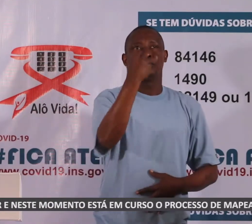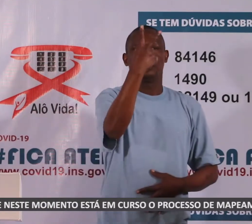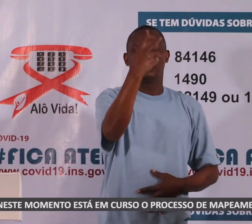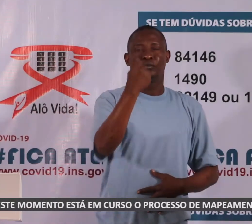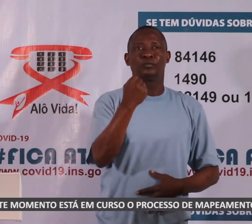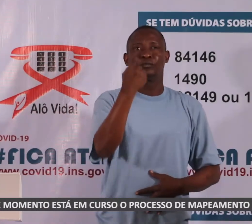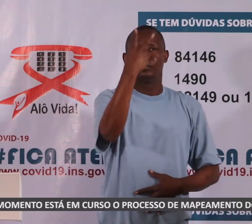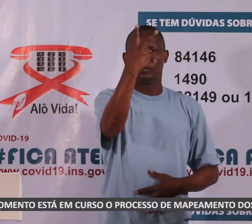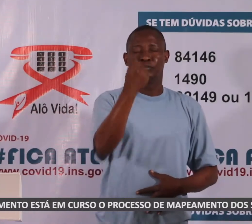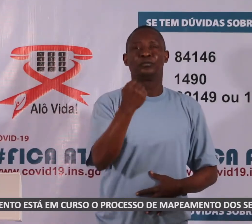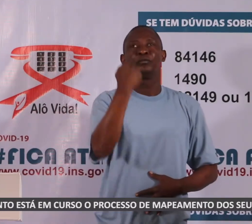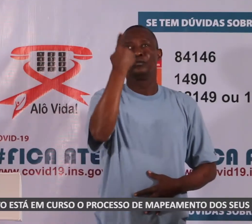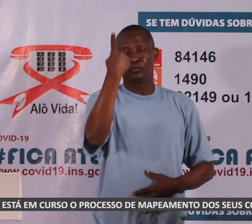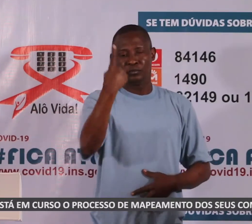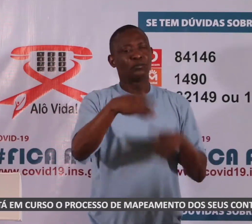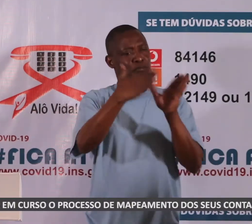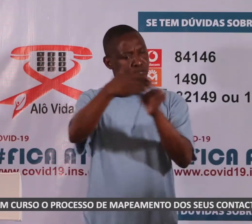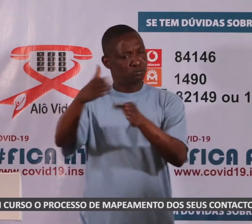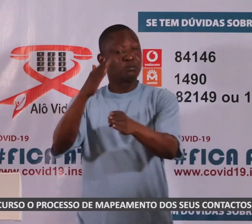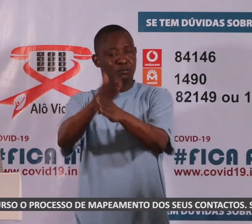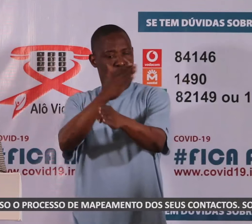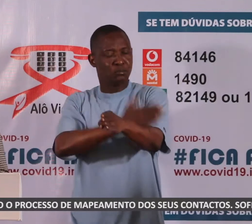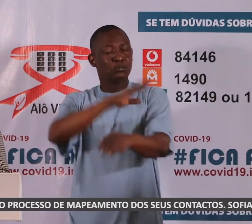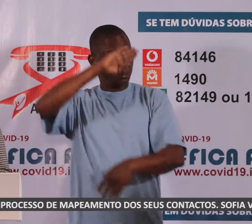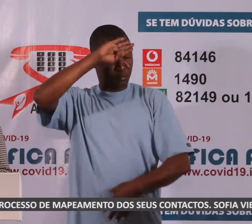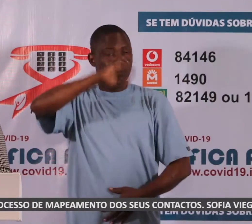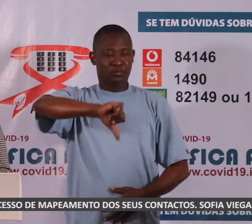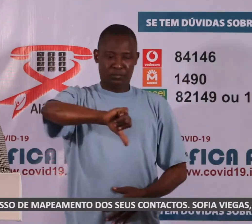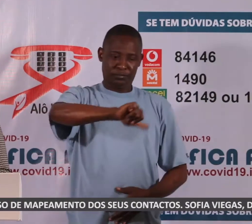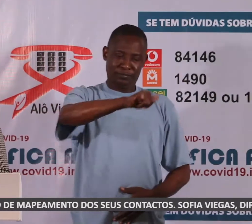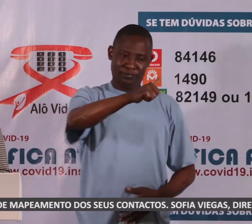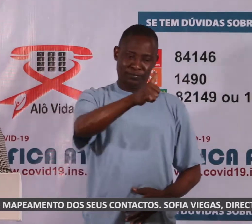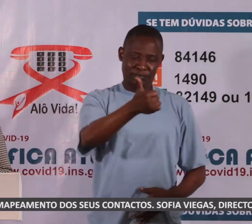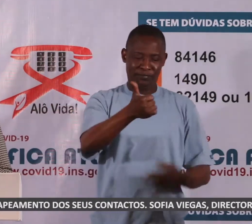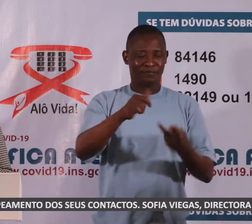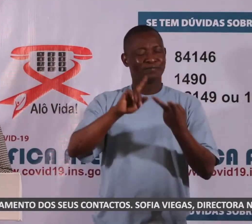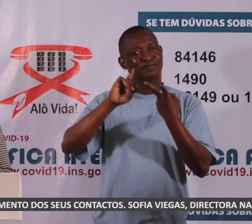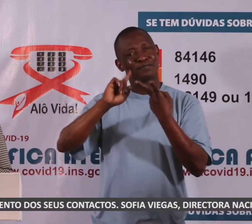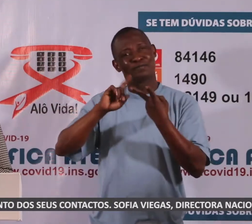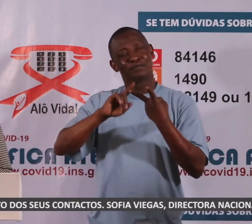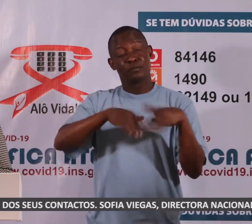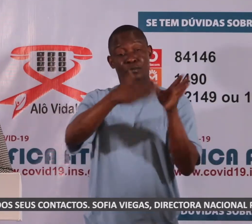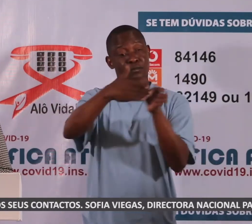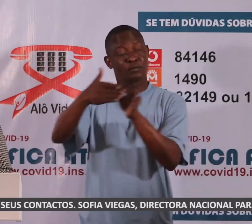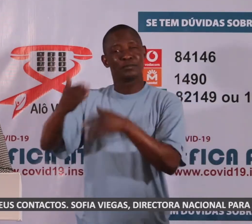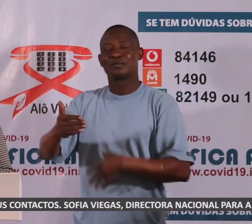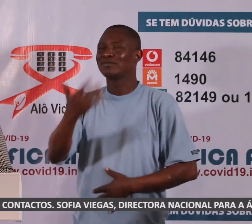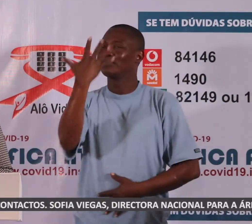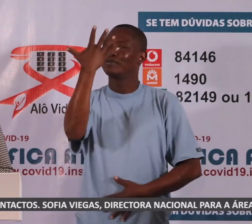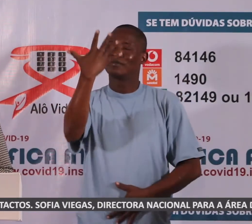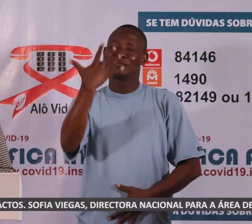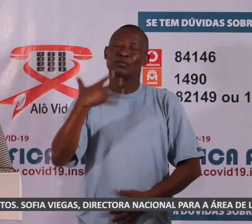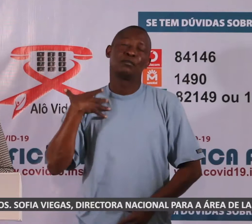de uma infecção de Covid-19 e, lamentavelmente, os 5 óbitos que nós já